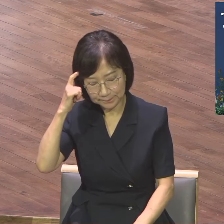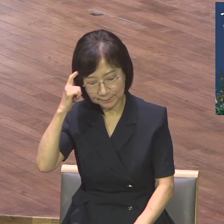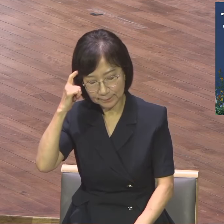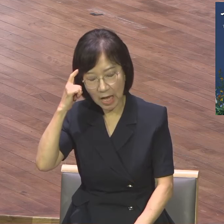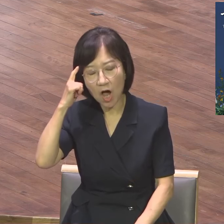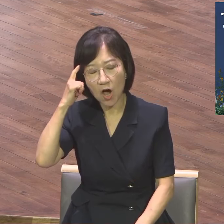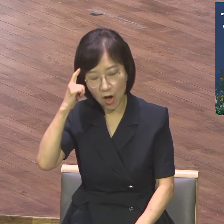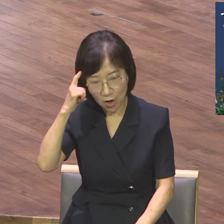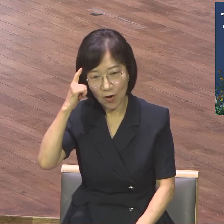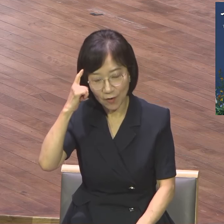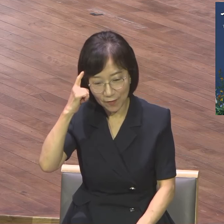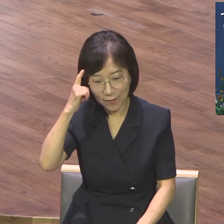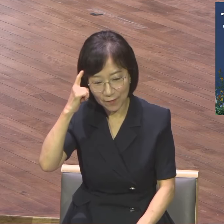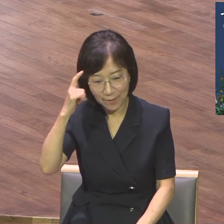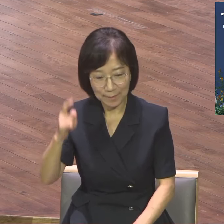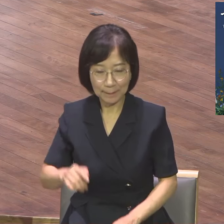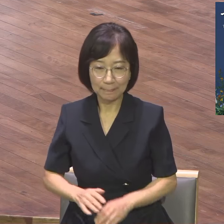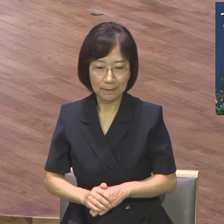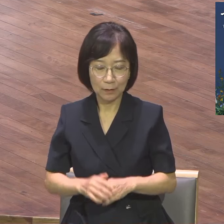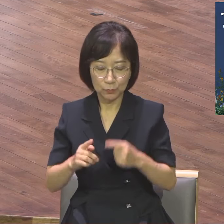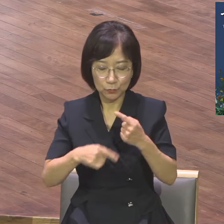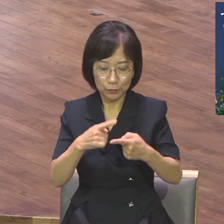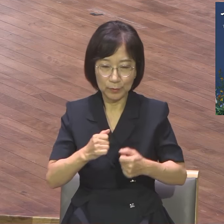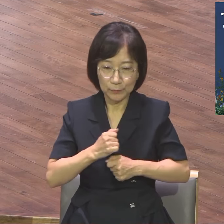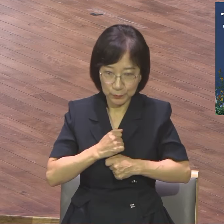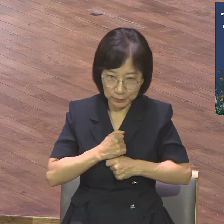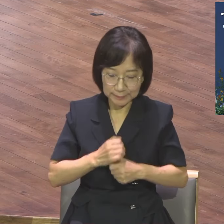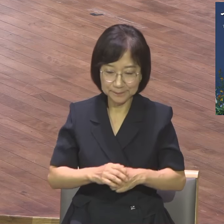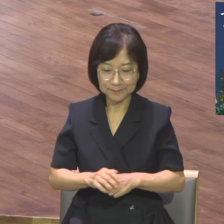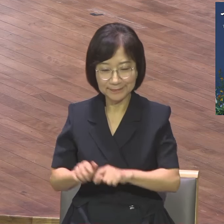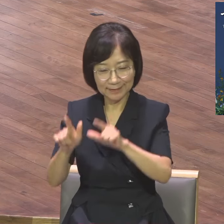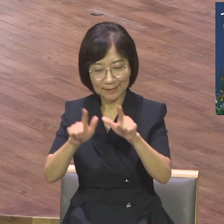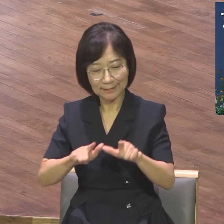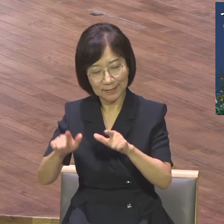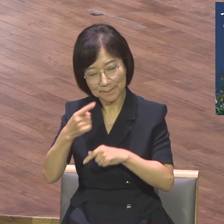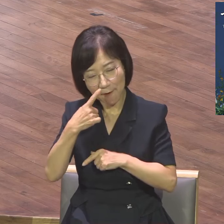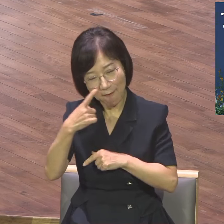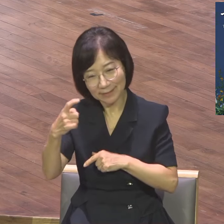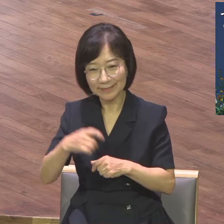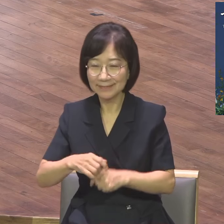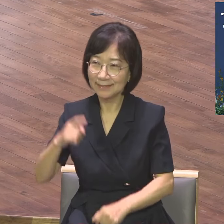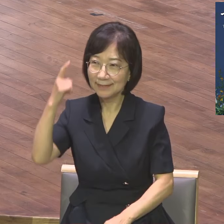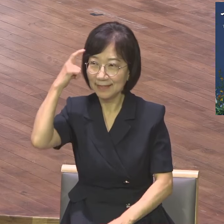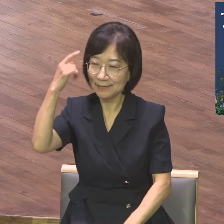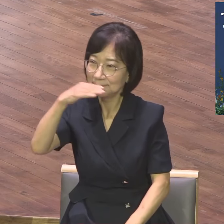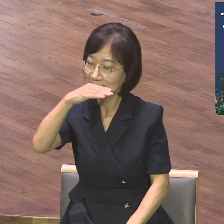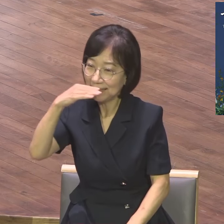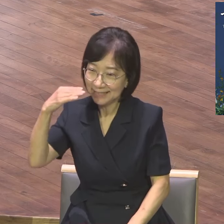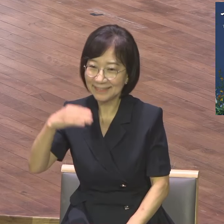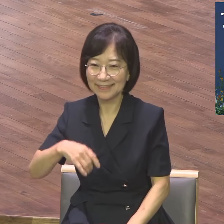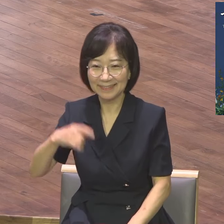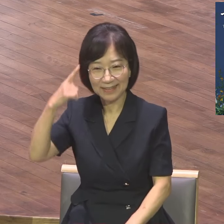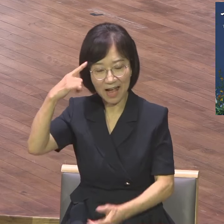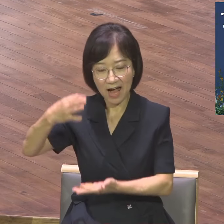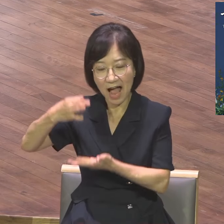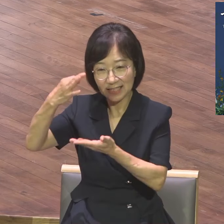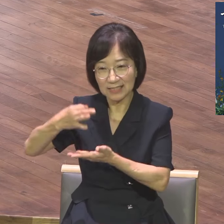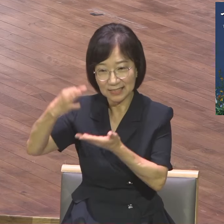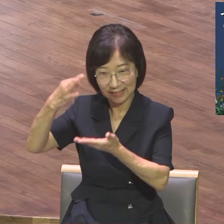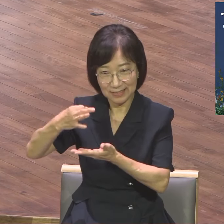노는 게 다릅니다. 말이 다릅니다. 삶이 다릅니다. 생각이 다릅니다. 가치관이 달라요.